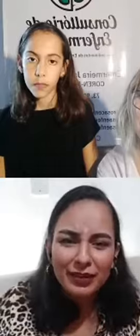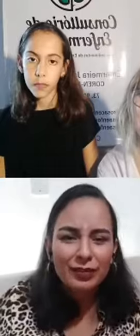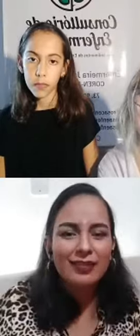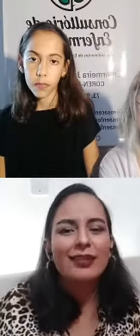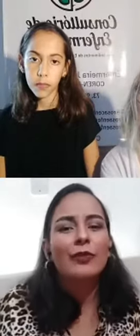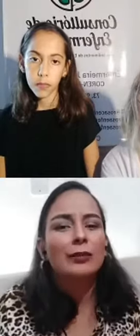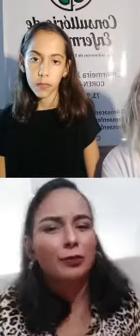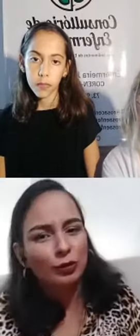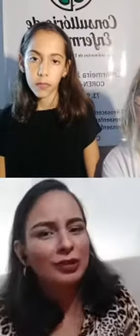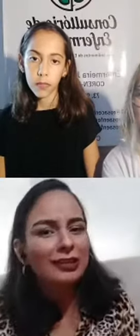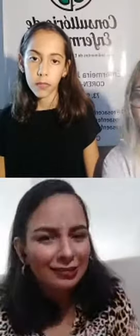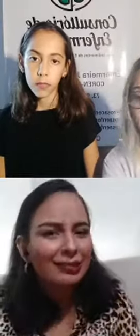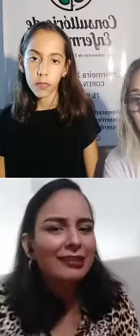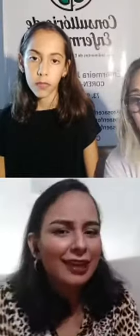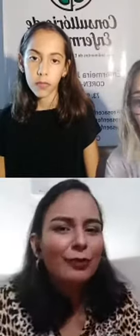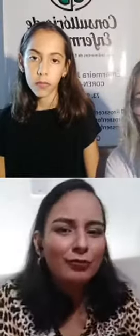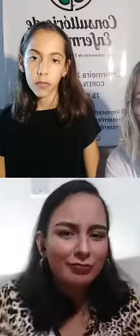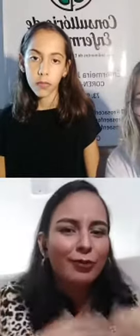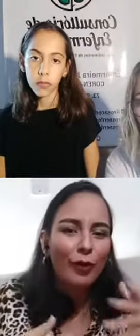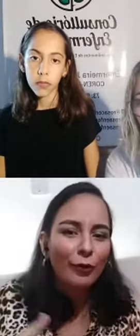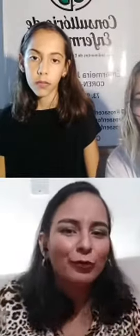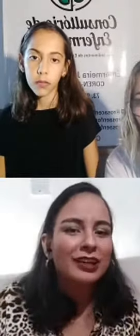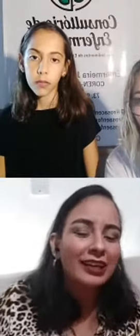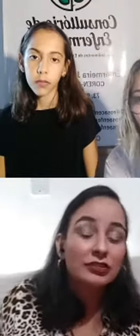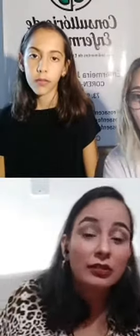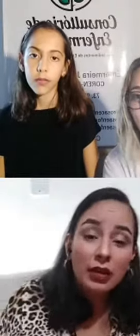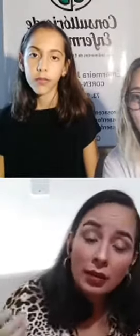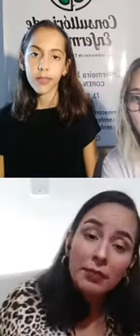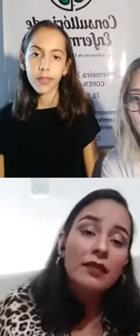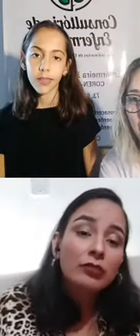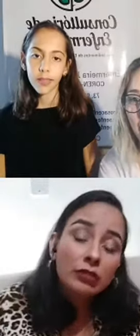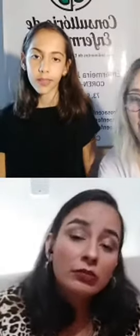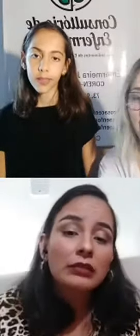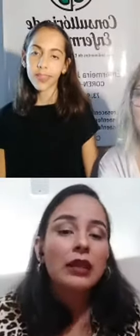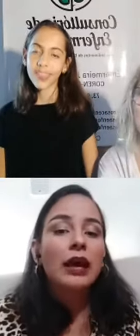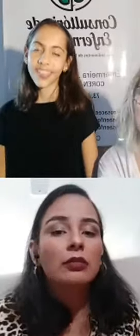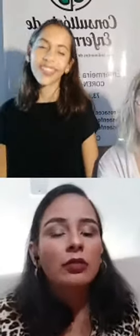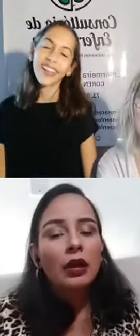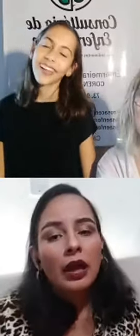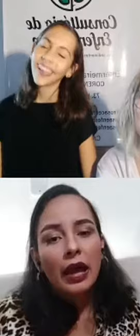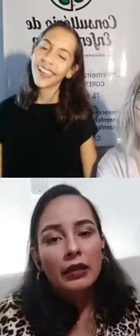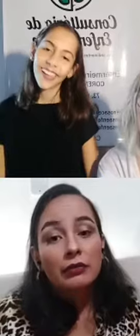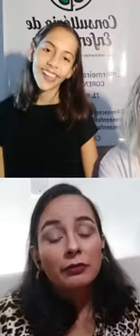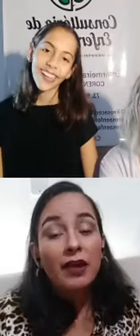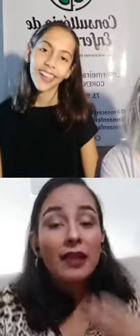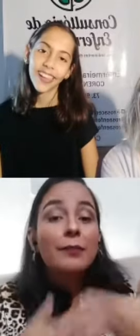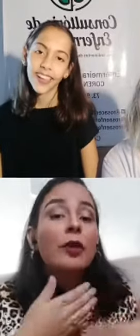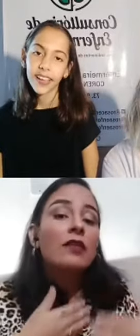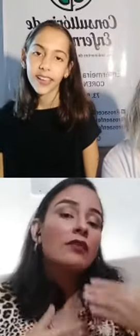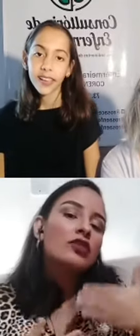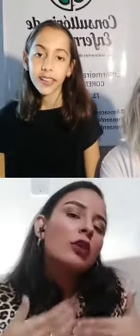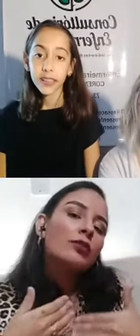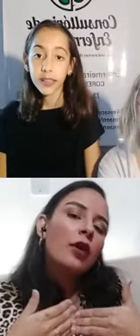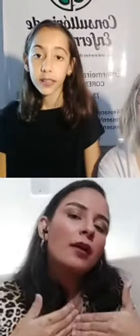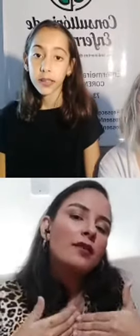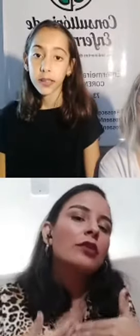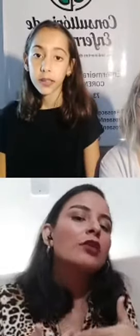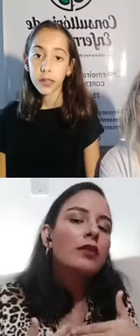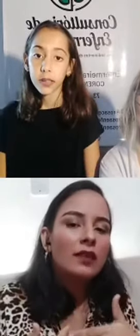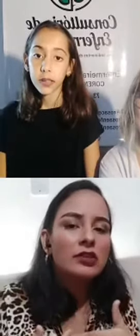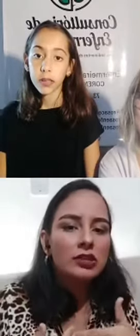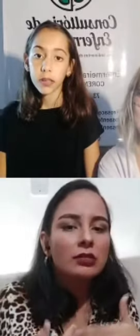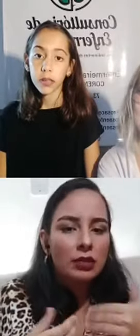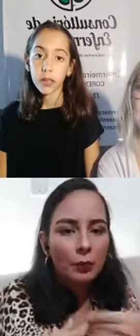da página 250, porque eu estou tentando entender qual é o contexto. Mas eu tenho tentado fazer esse processo de autoformação